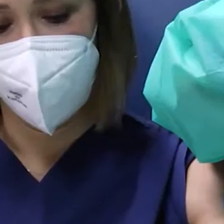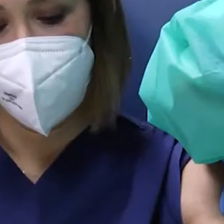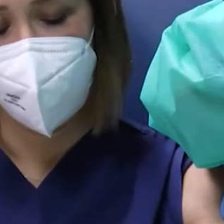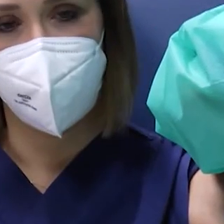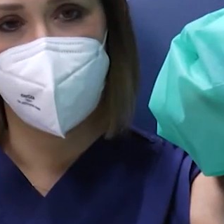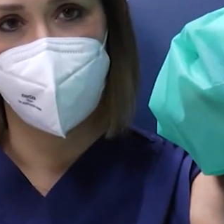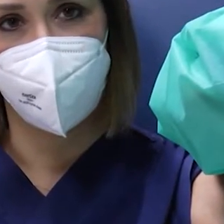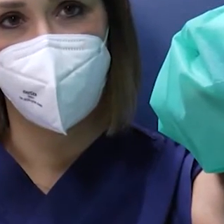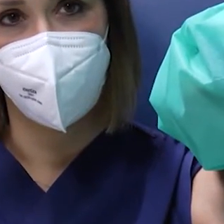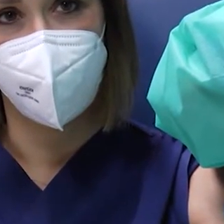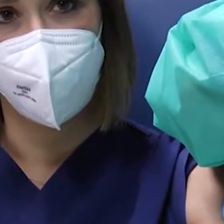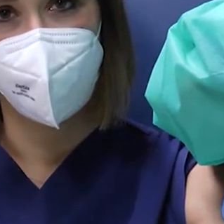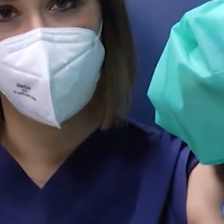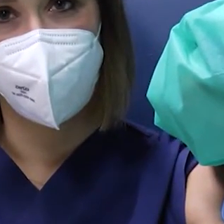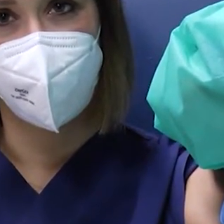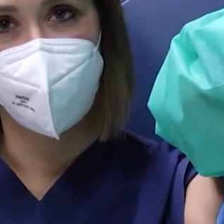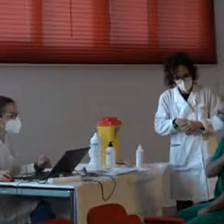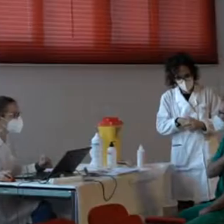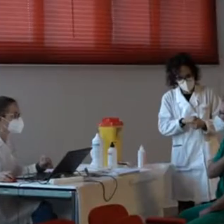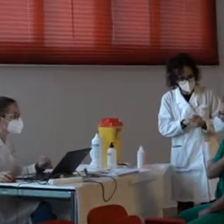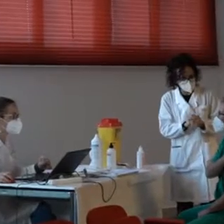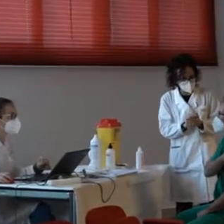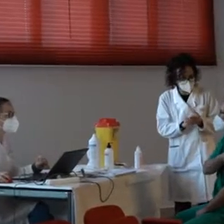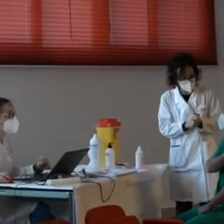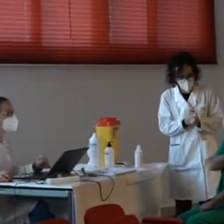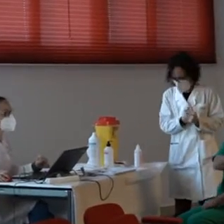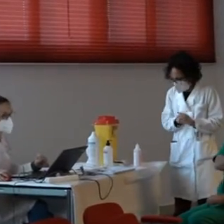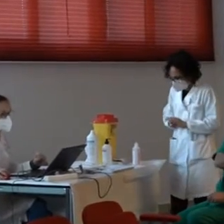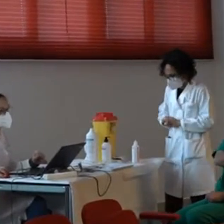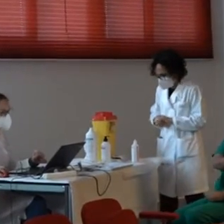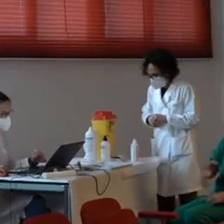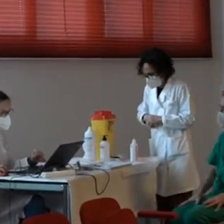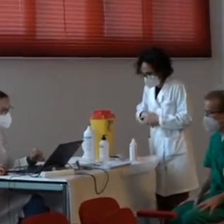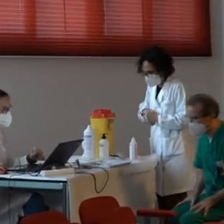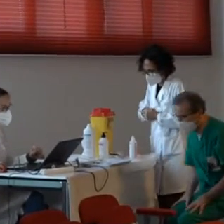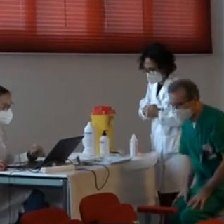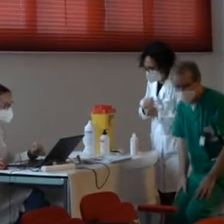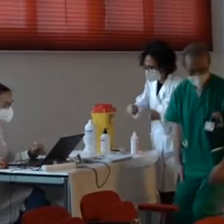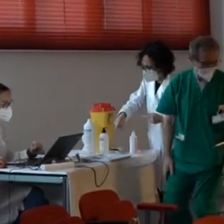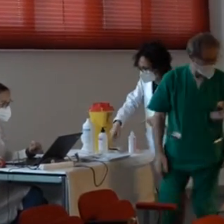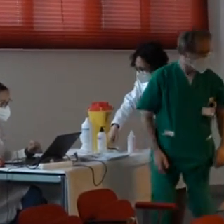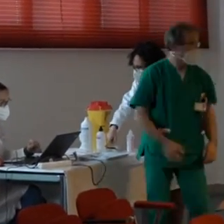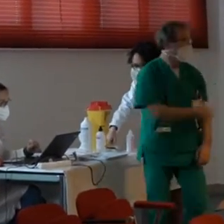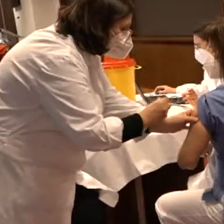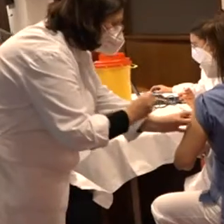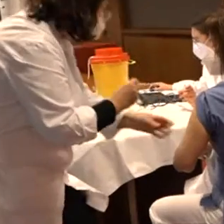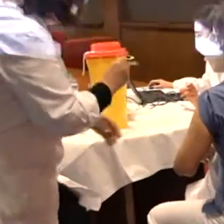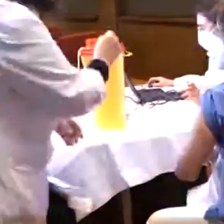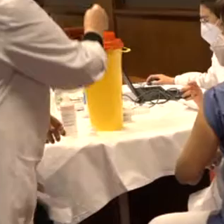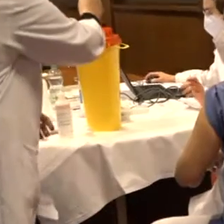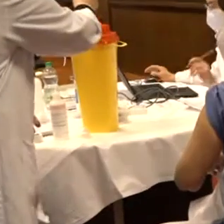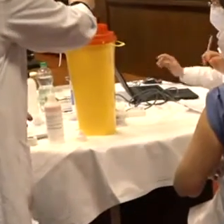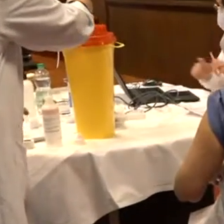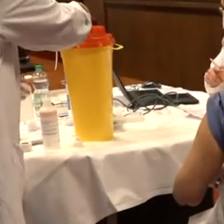di acquistare vaccini autonomamente lavorando ad un progetto covip free per comparti del sistema imprenditoriale della regione dal turismo